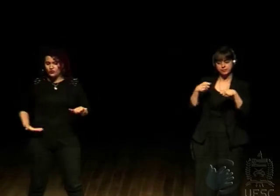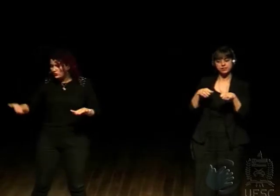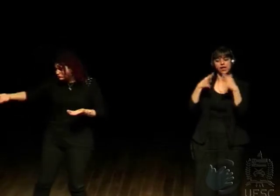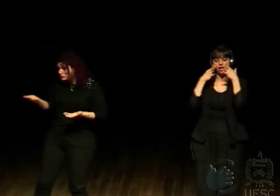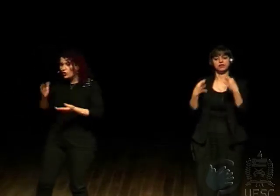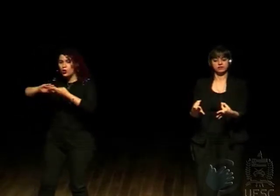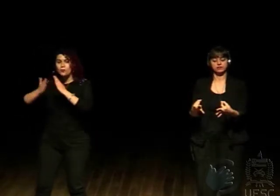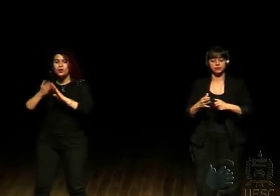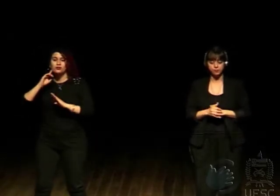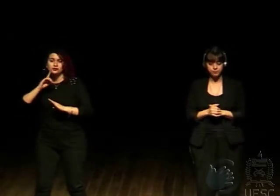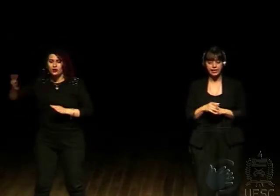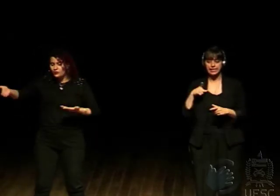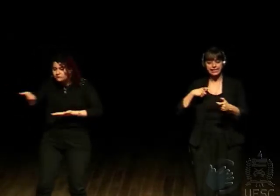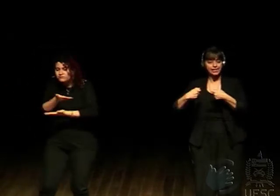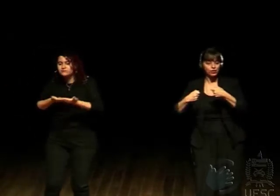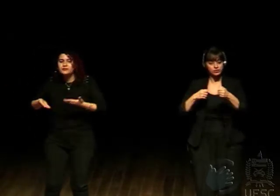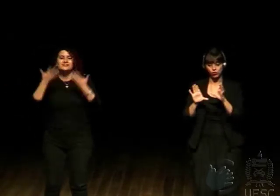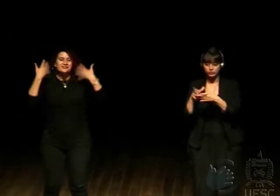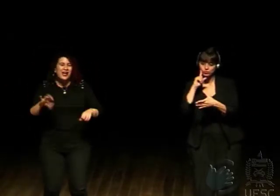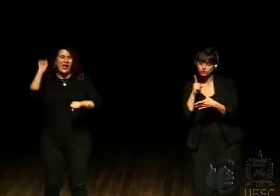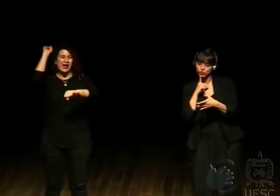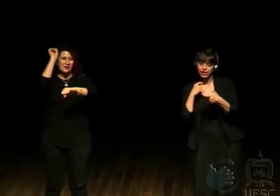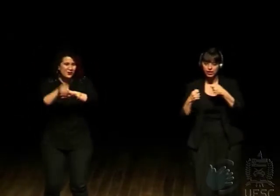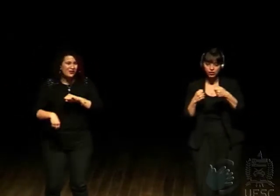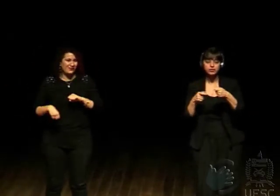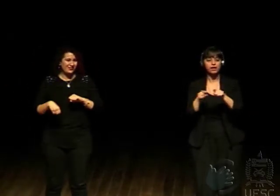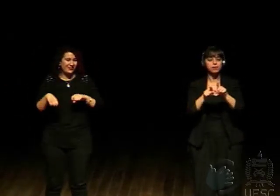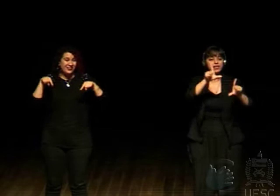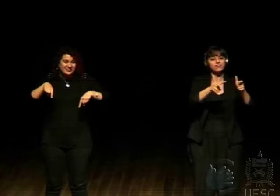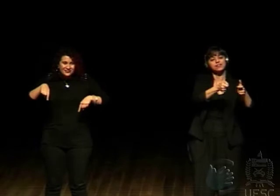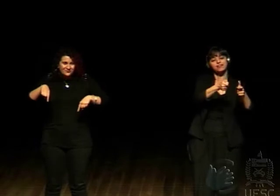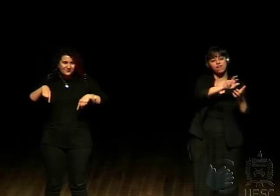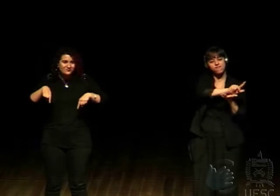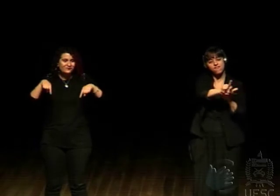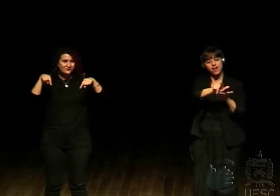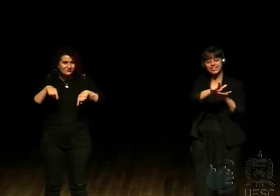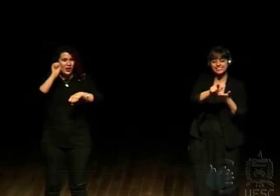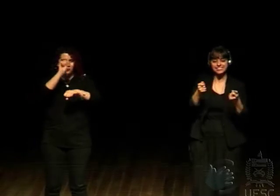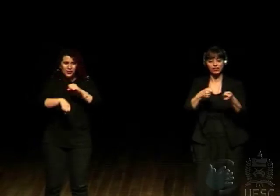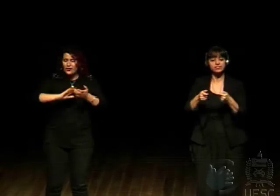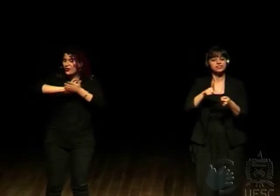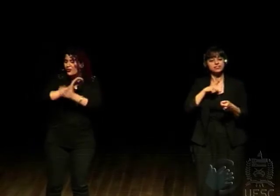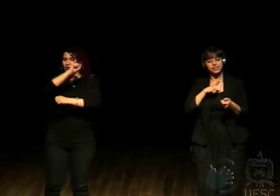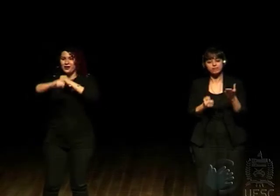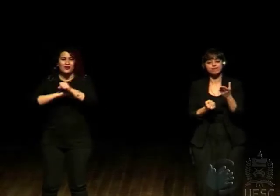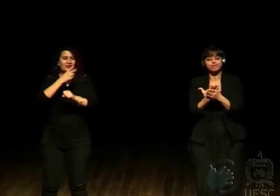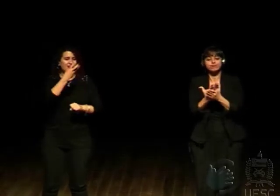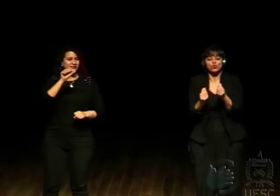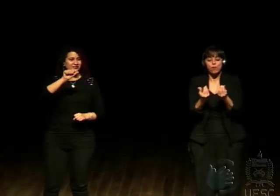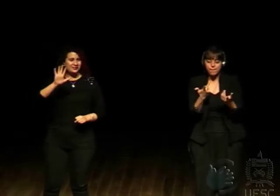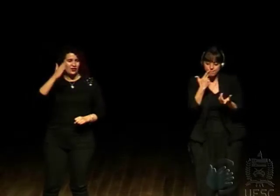a partir de lo cual se hizo una negociación entre la comunidad sorda y los canales de televisión, y de ello surgió un convenio